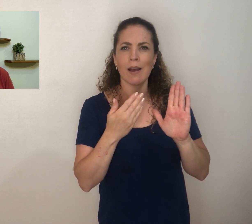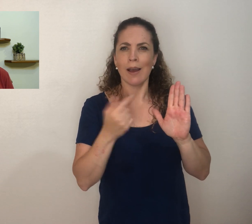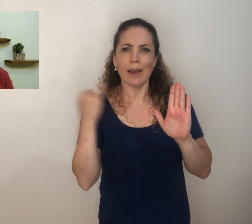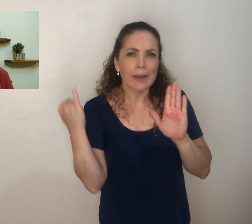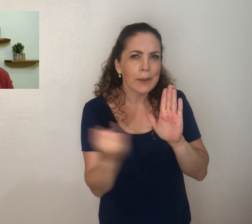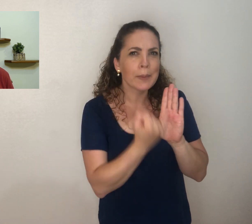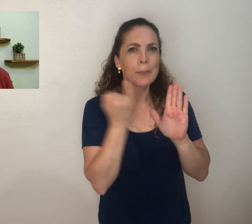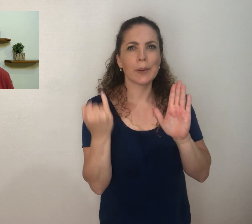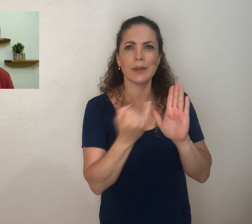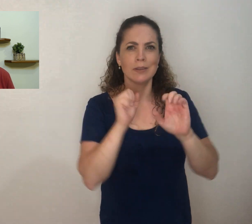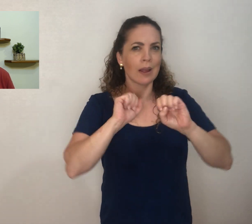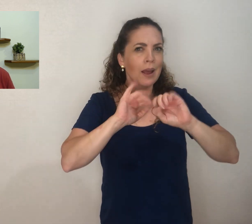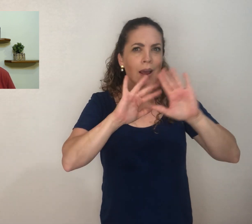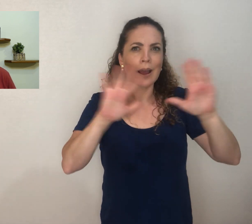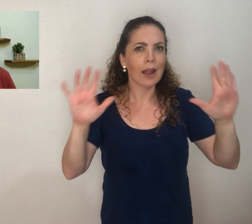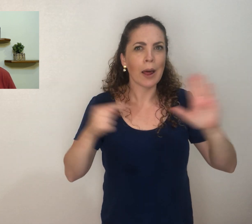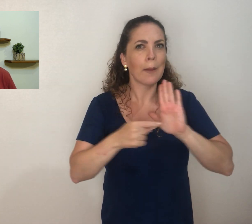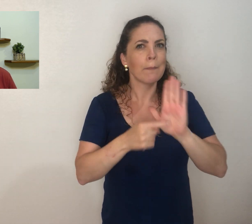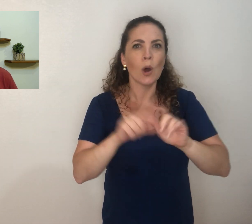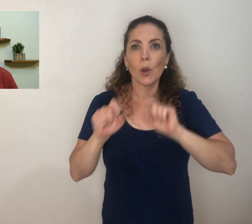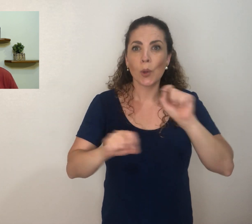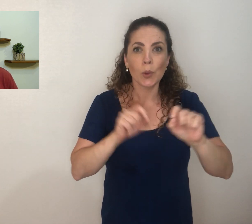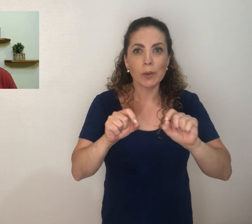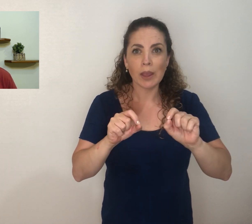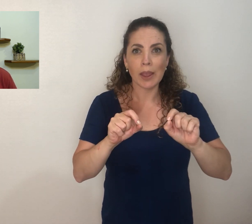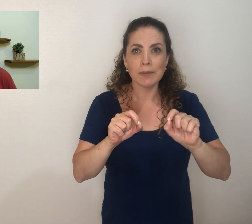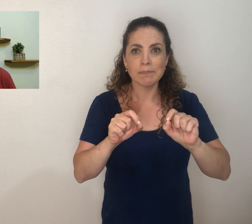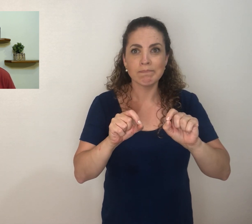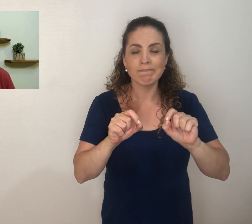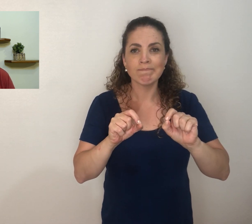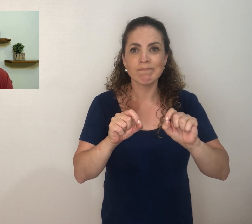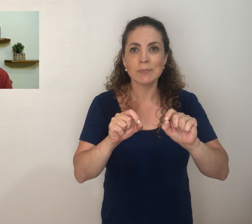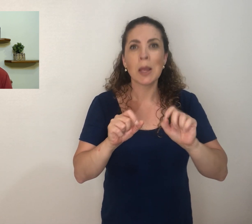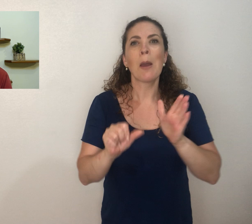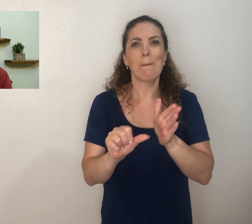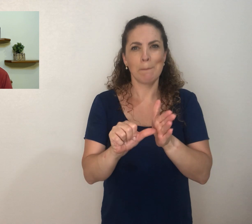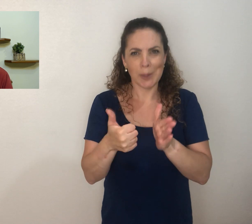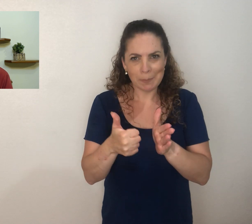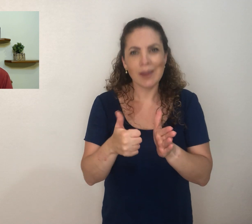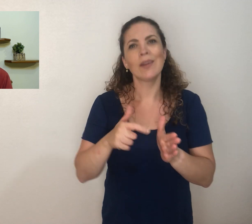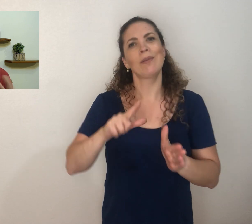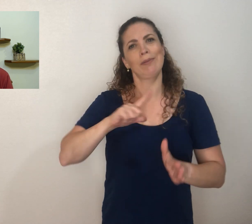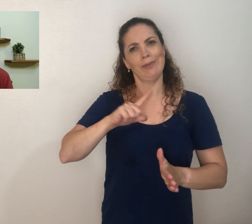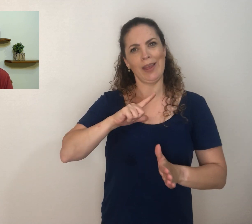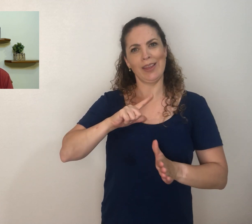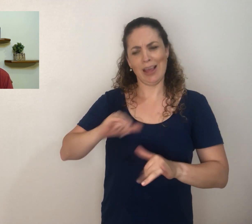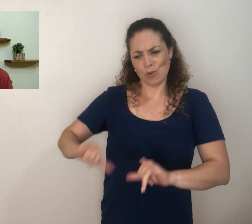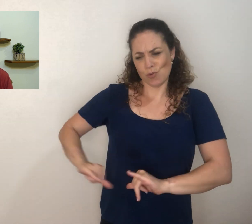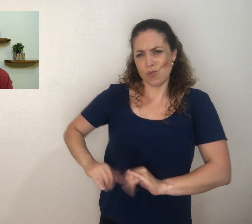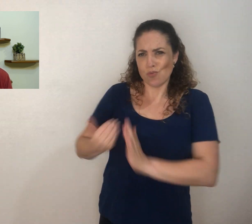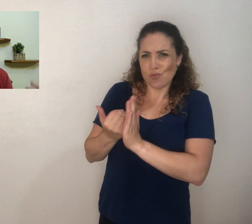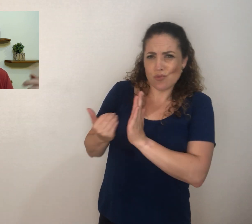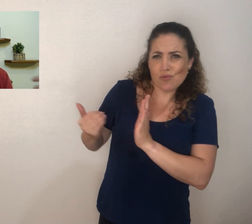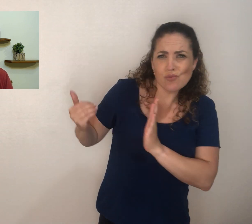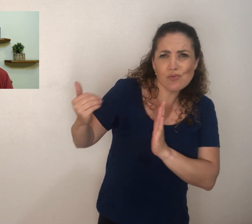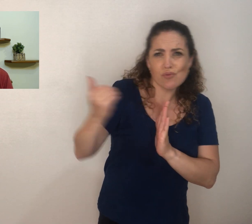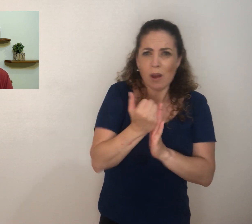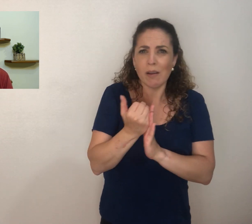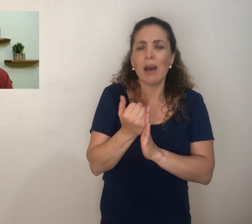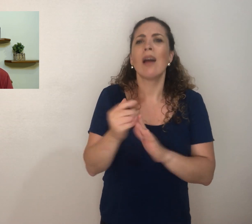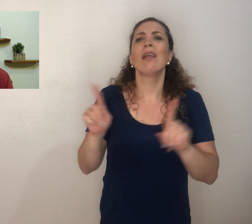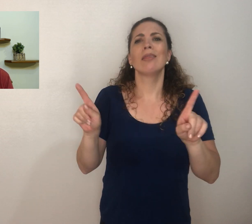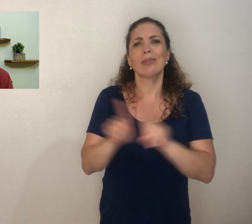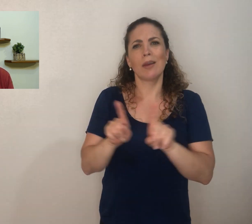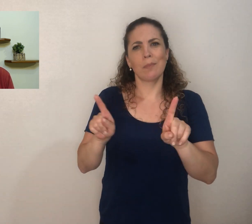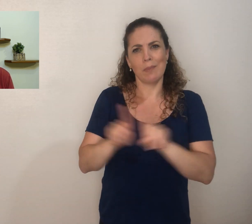contrária à ideia de um arrebatamento antes da tribulação. E isto é muito sério, irmãos. Nós vamos abordar